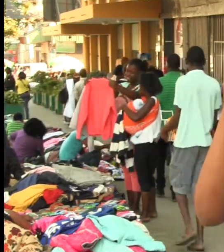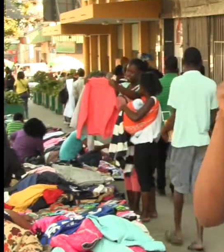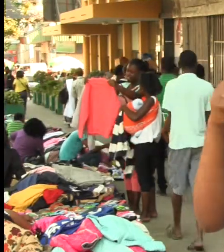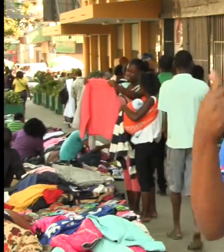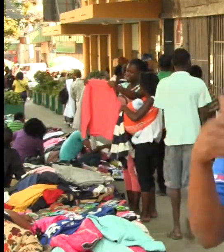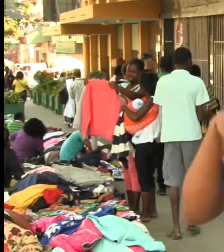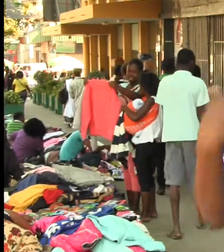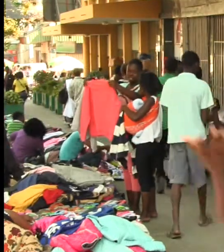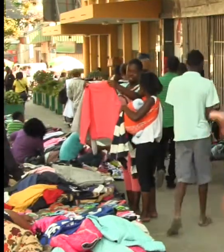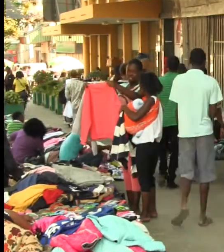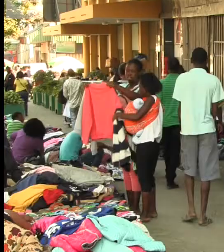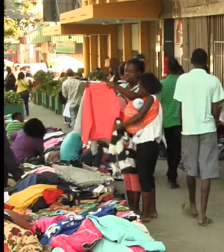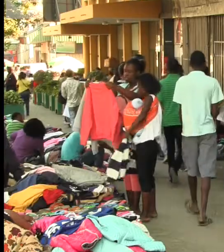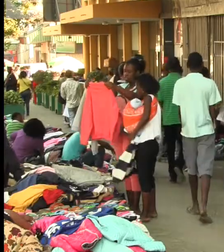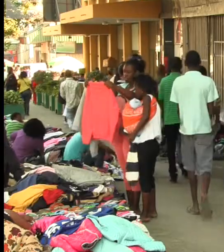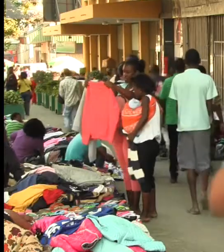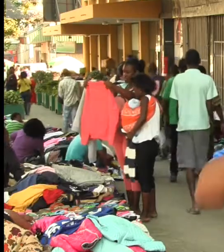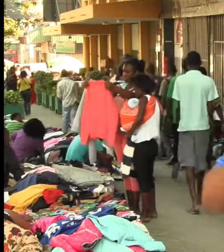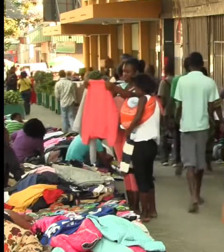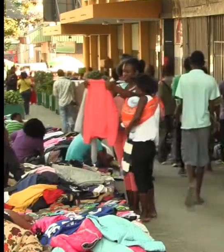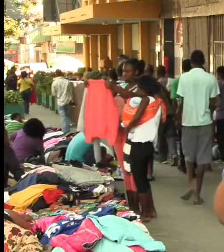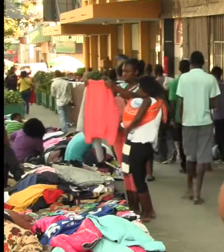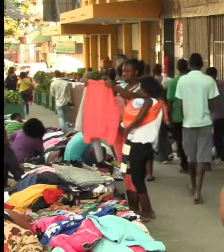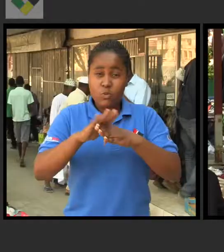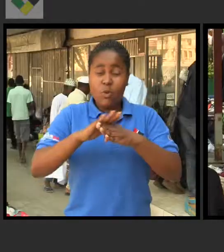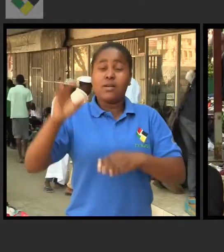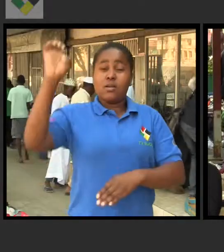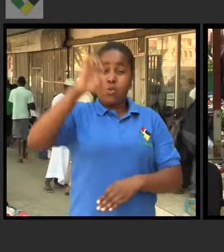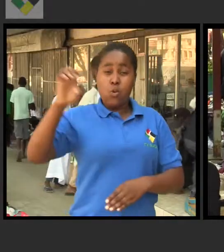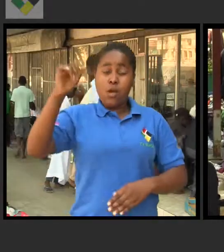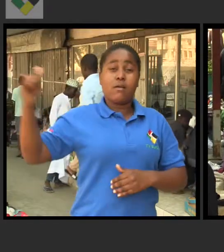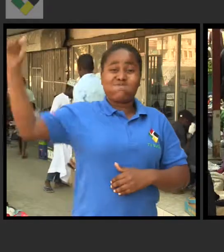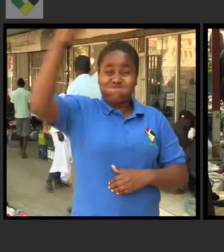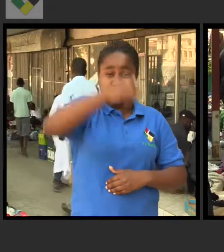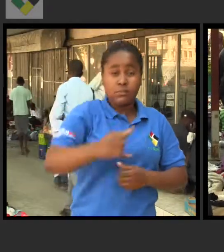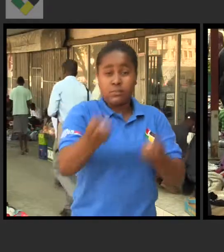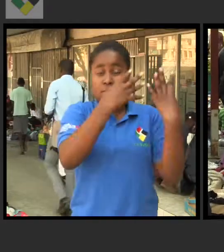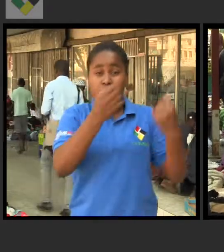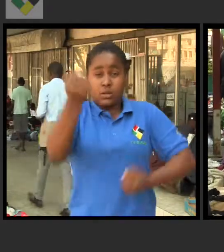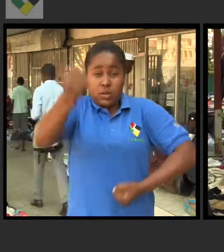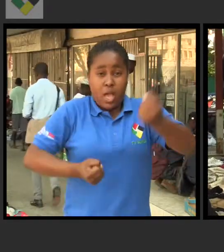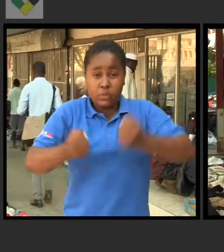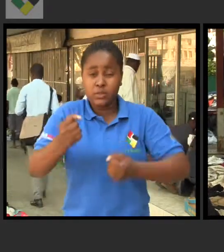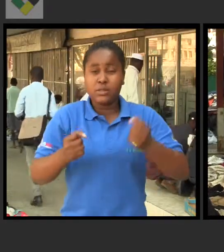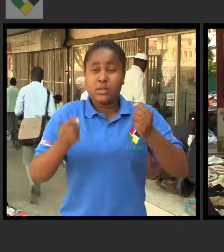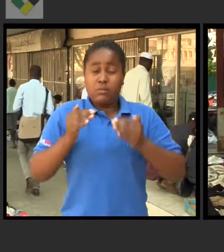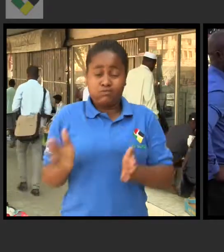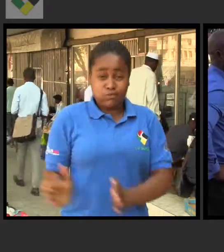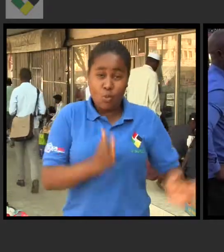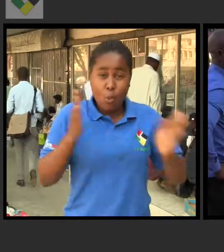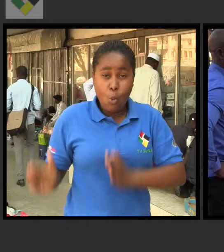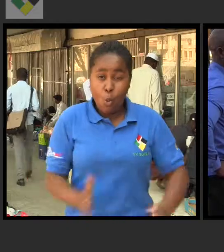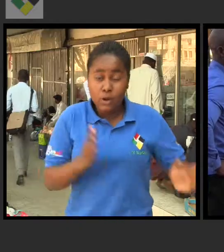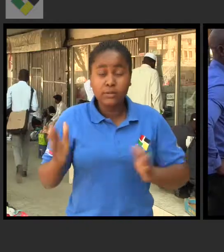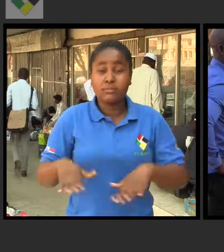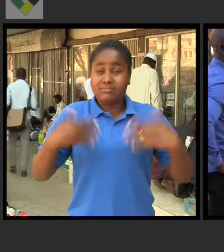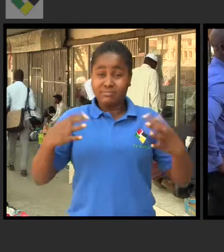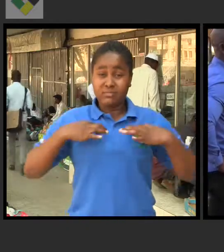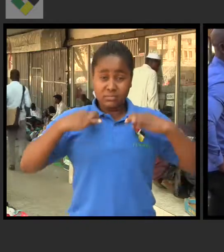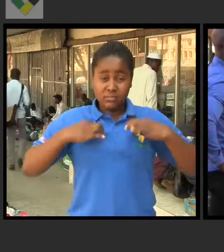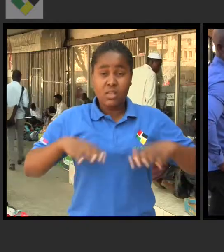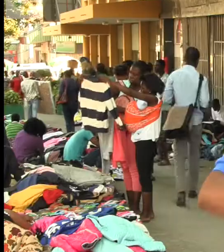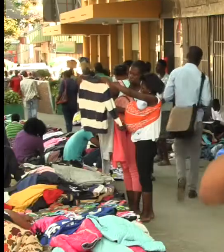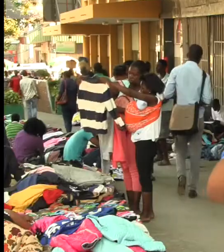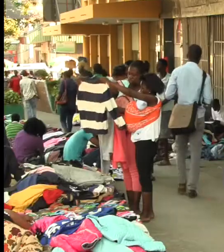armazenistas ao preço de 3 mil meticais. Mas atualmente, a mesma quantidade é adquirida a valores que variam de 5 mil e